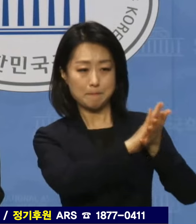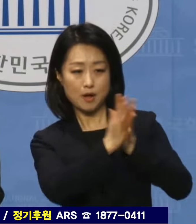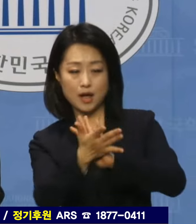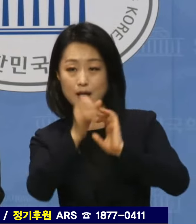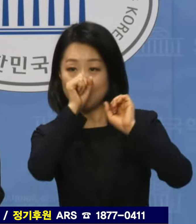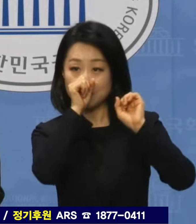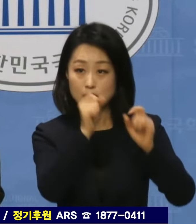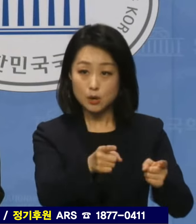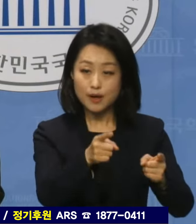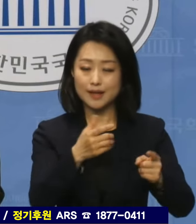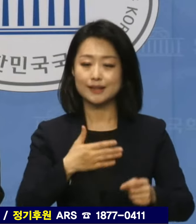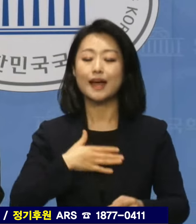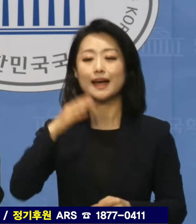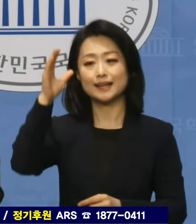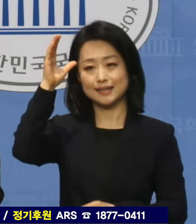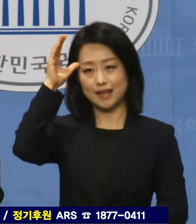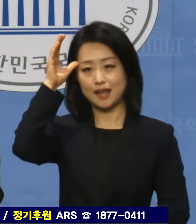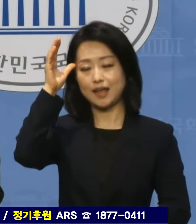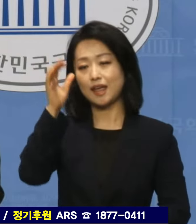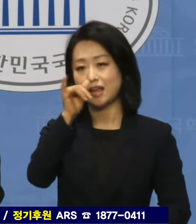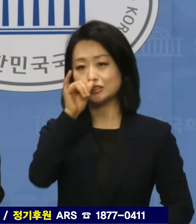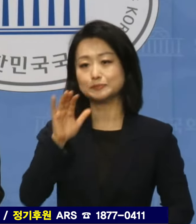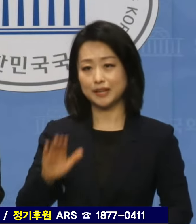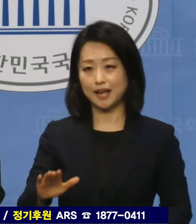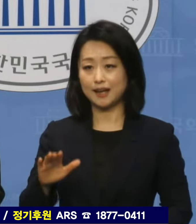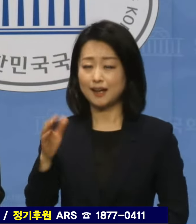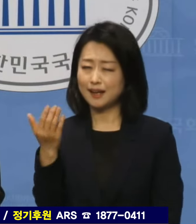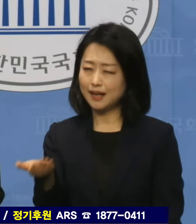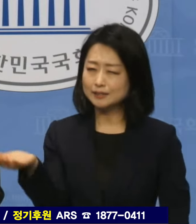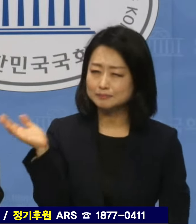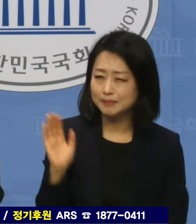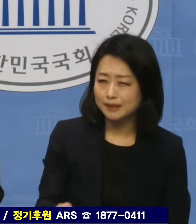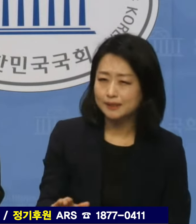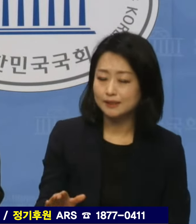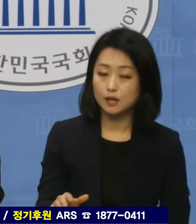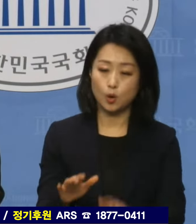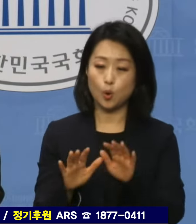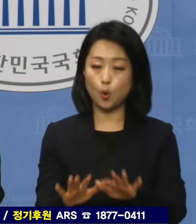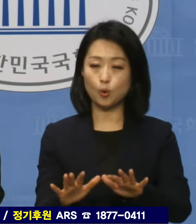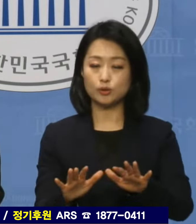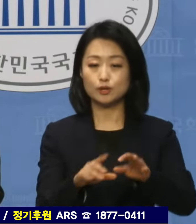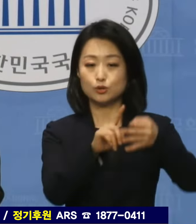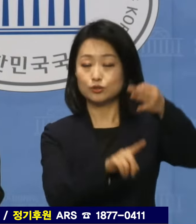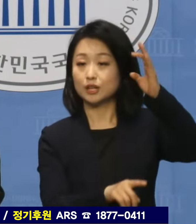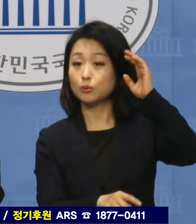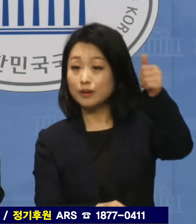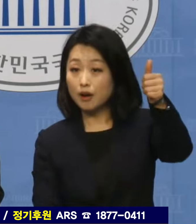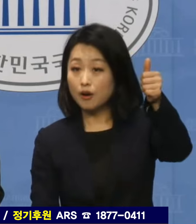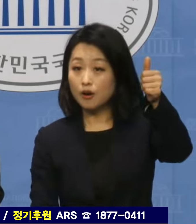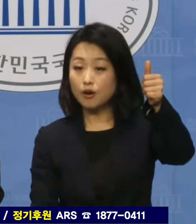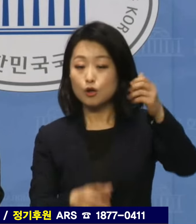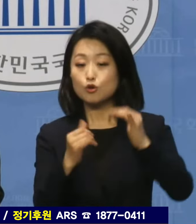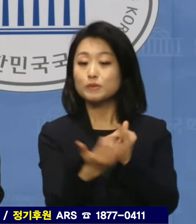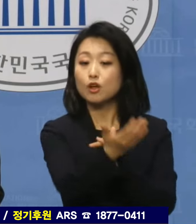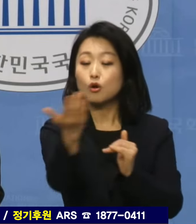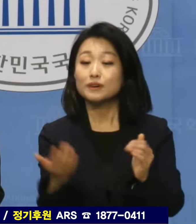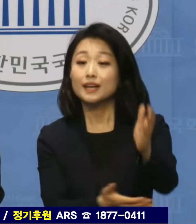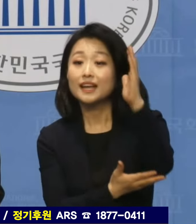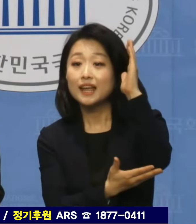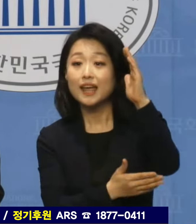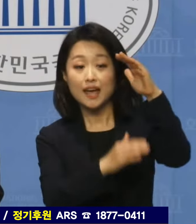계기가 되기를 바랬습니다. 하지만 오늘 윤석열 대통령의 대국민